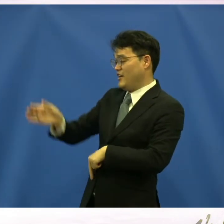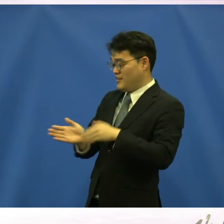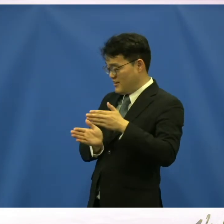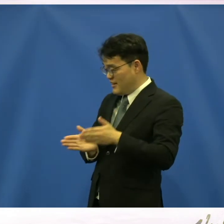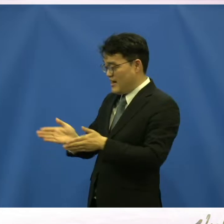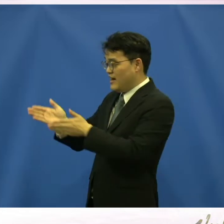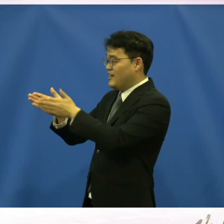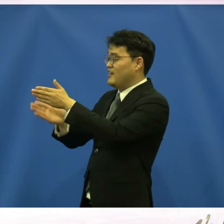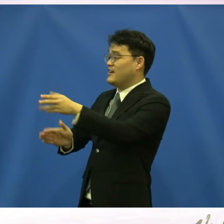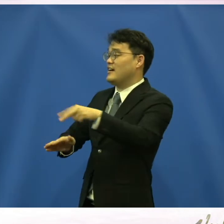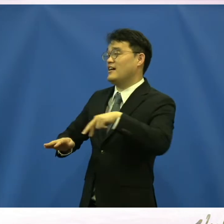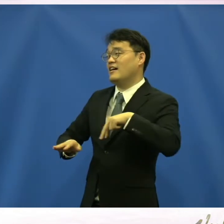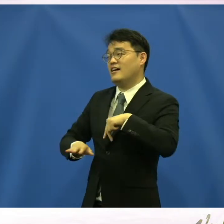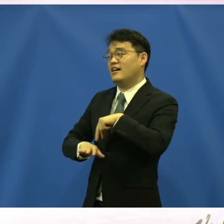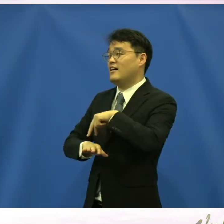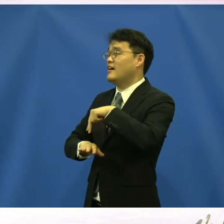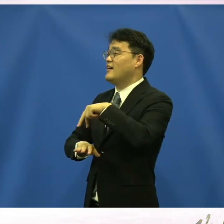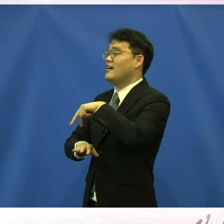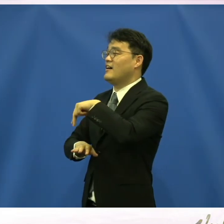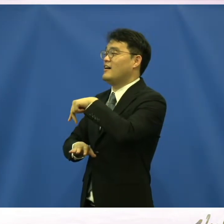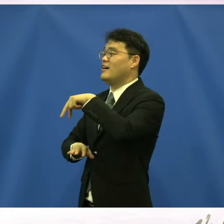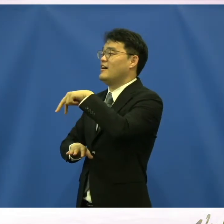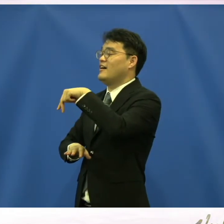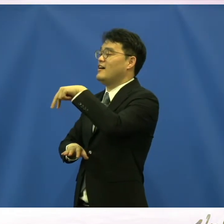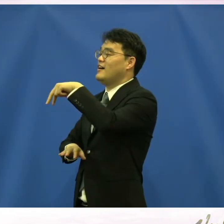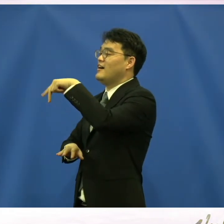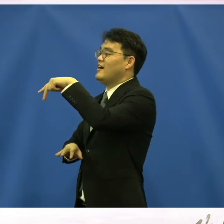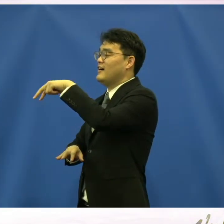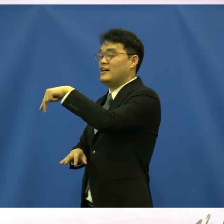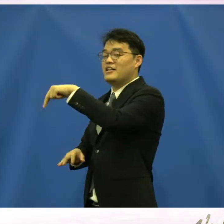주의 길을 가리라